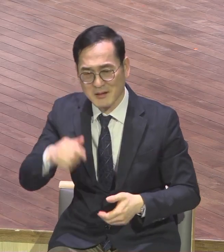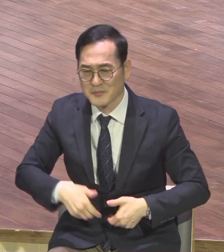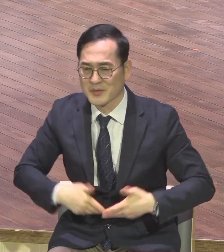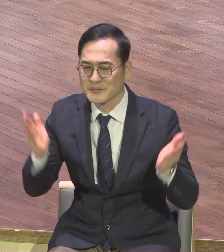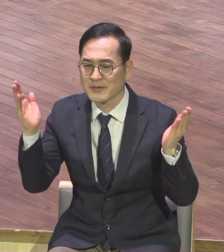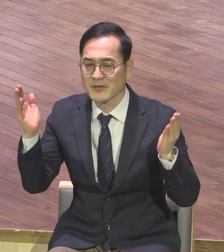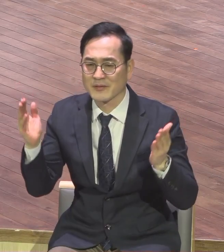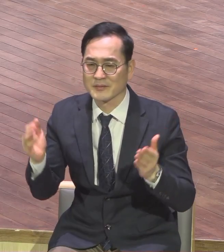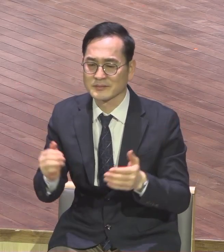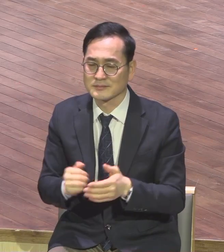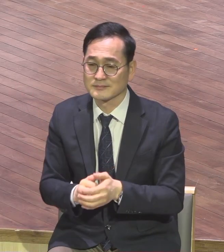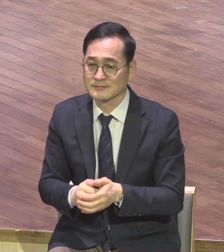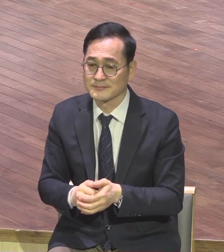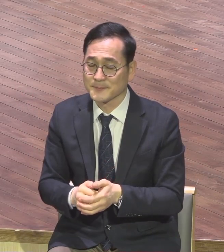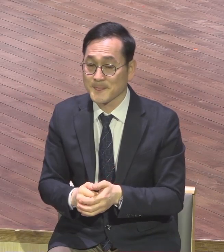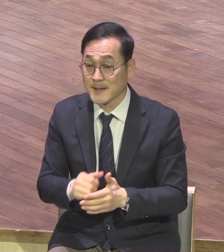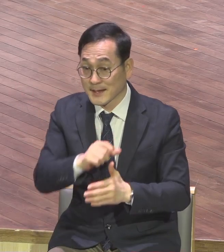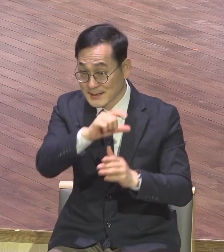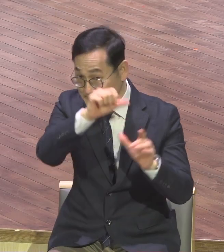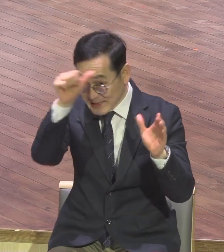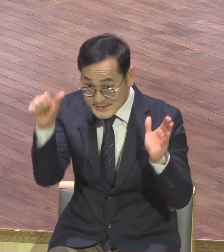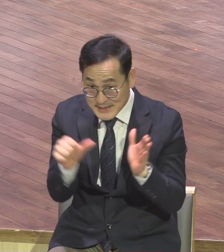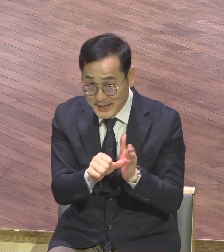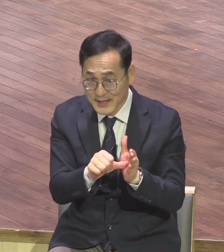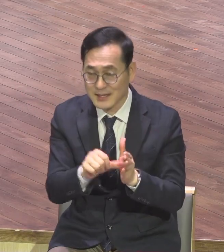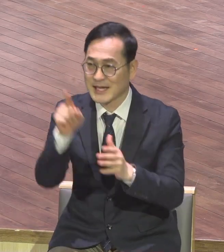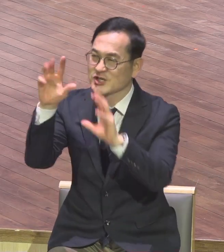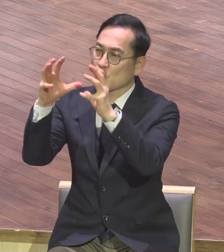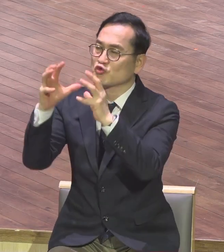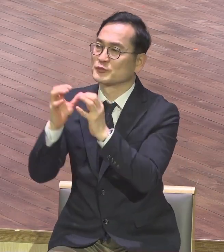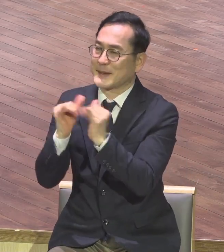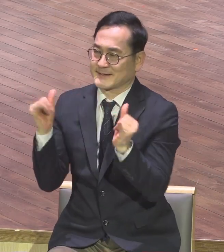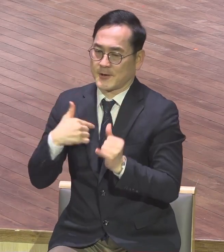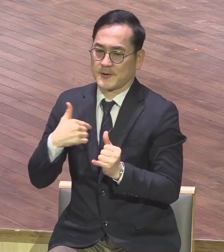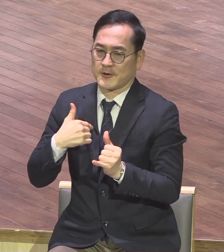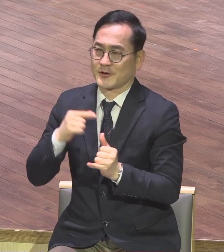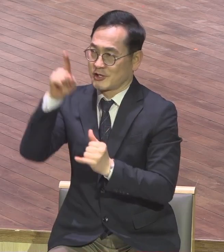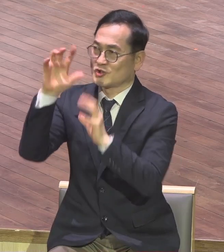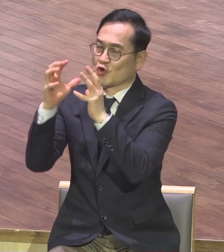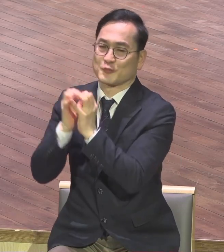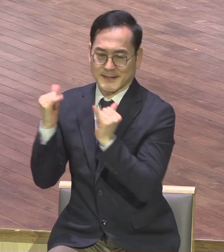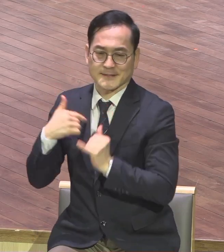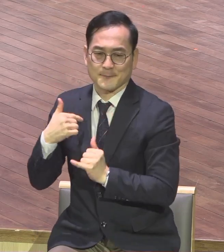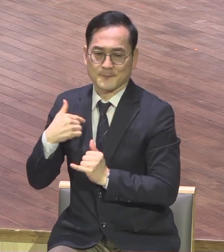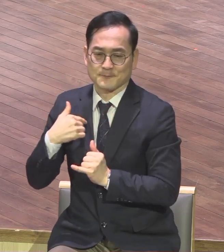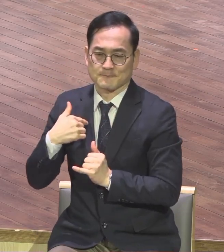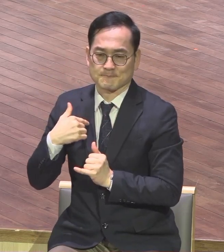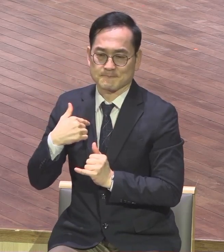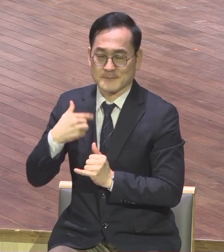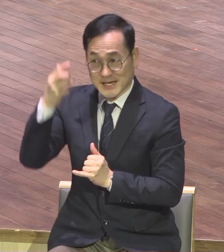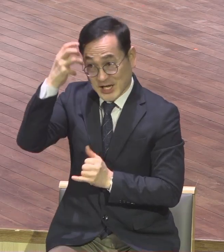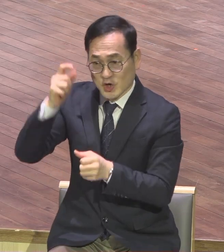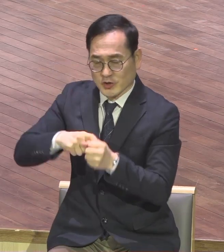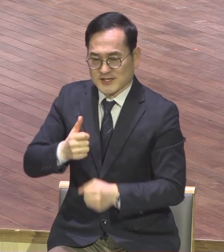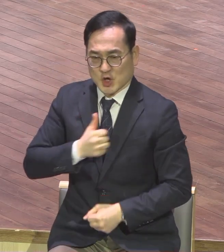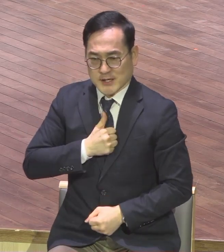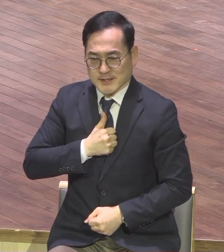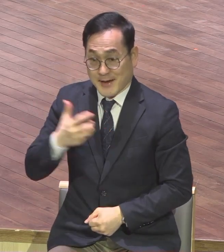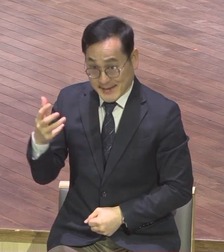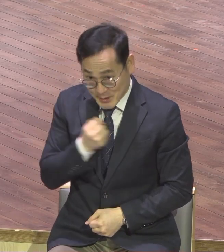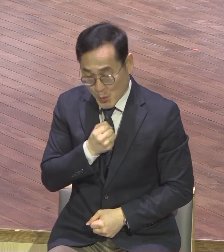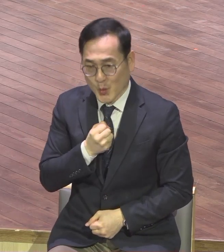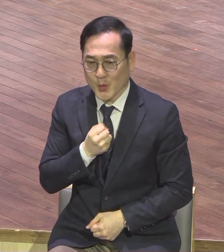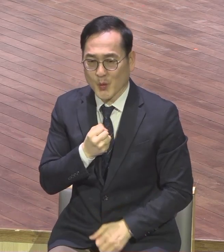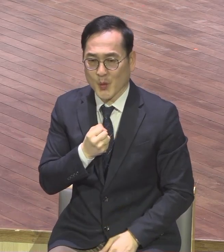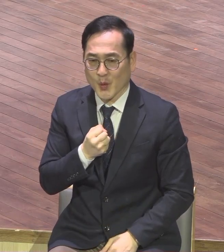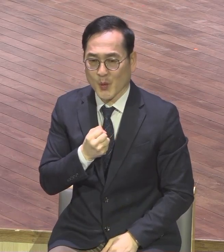성도들 삶의 현장에서 내가 천국 백성이라는 영적 정체성 그 절대 배경을 분명히 누리면서 하나님의